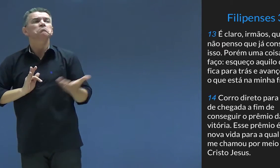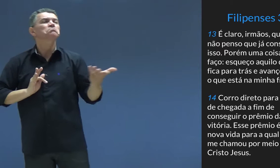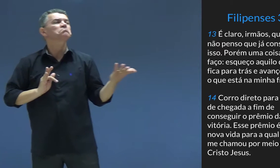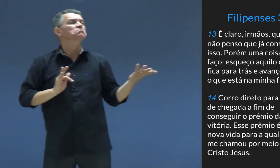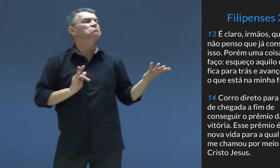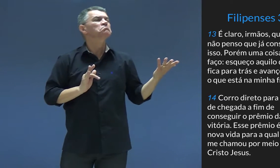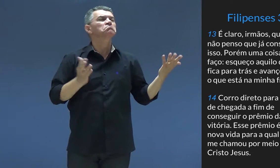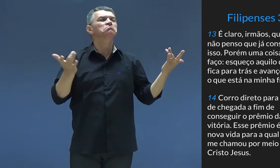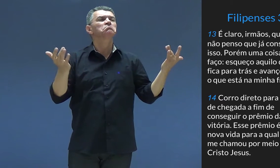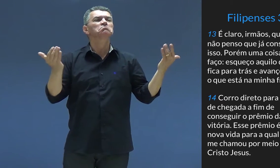assim?